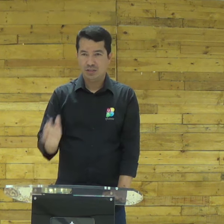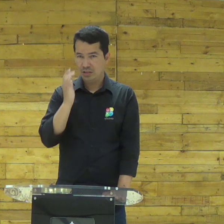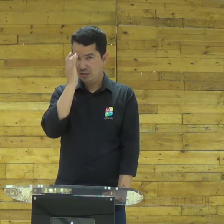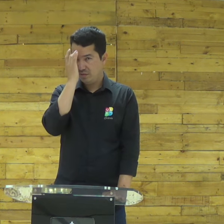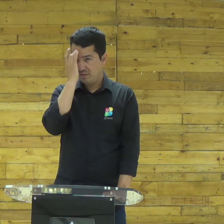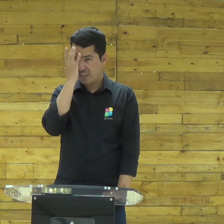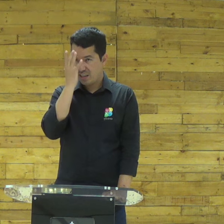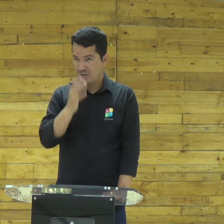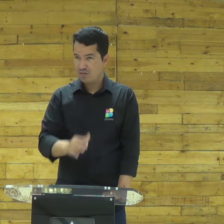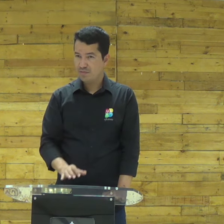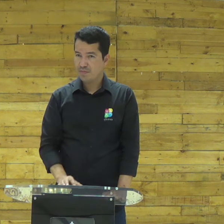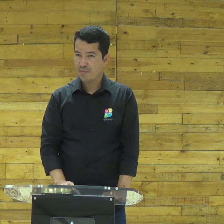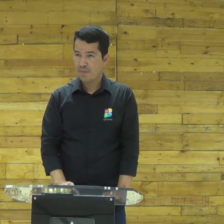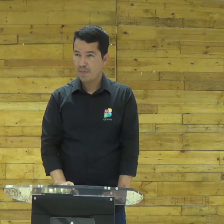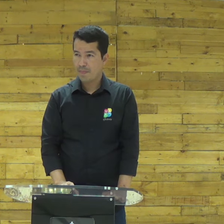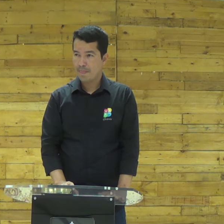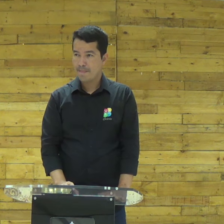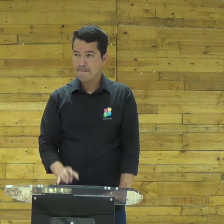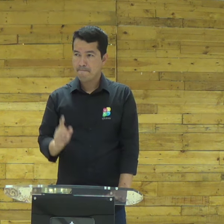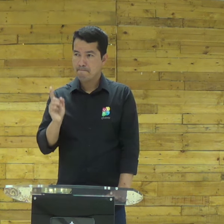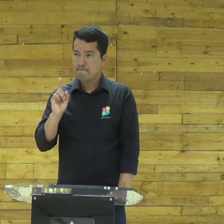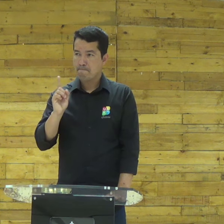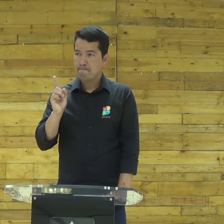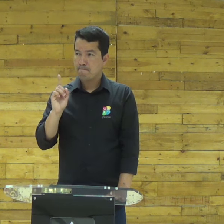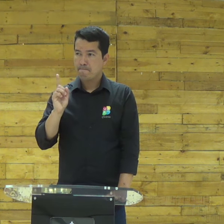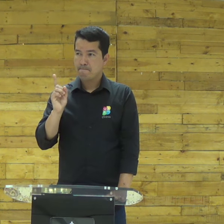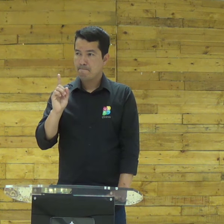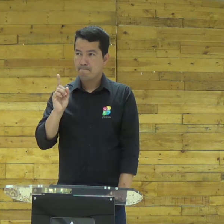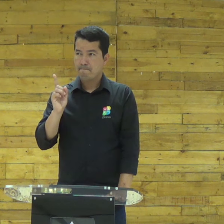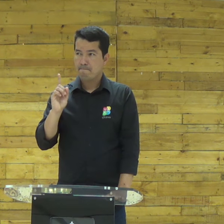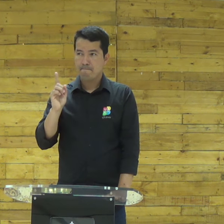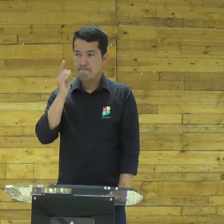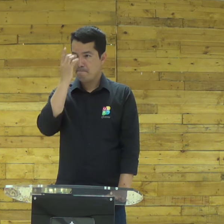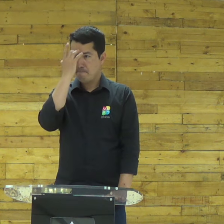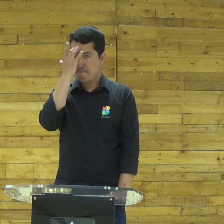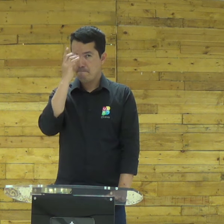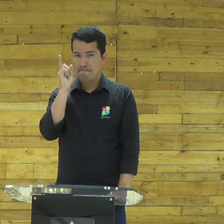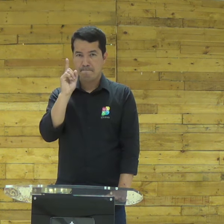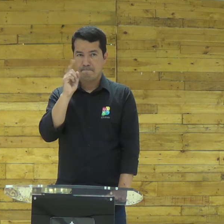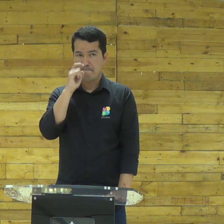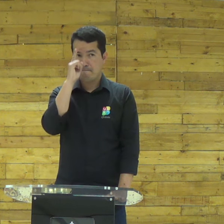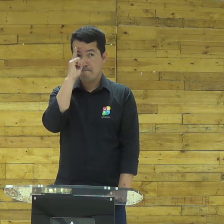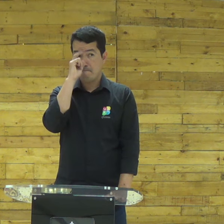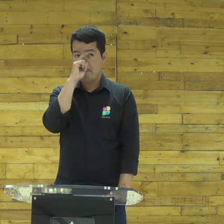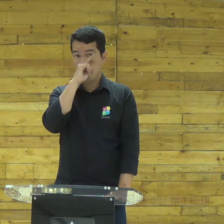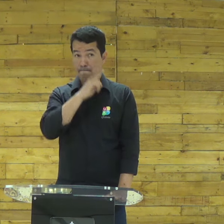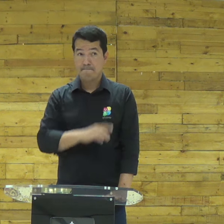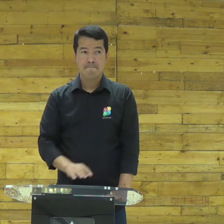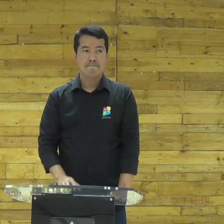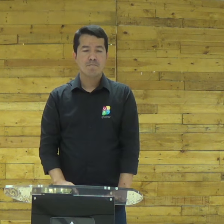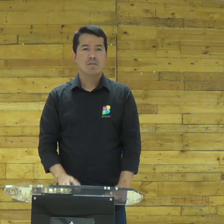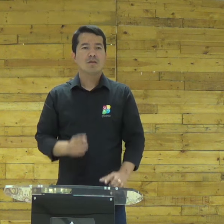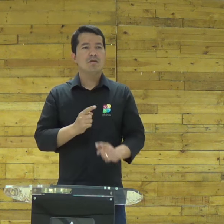Deus acha que é fácil não não não é fácil é